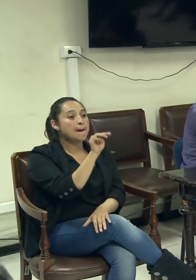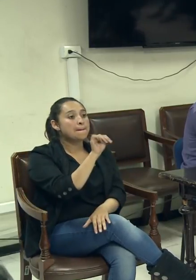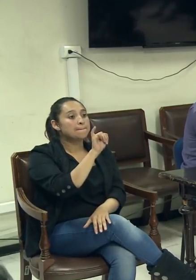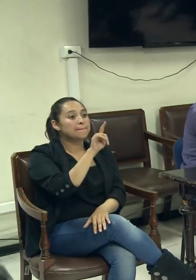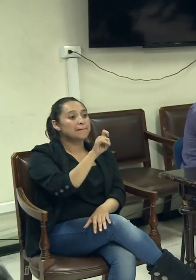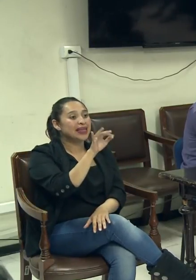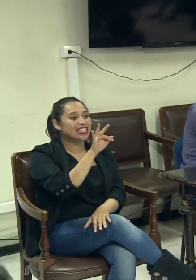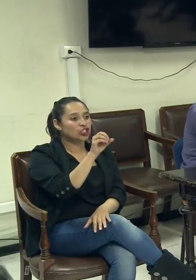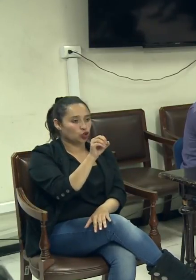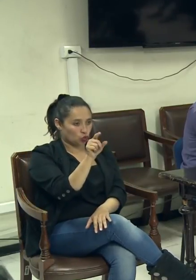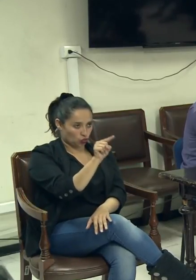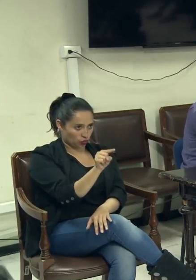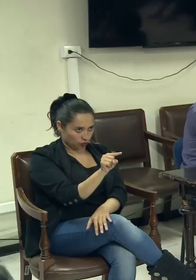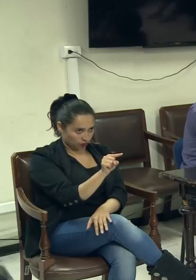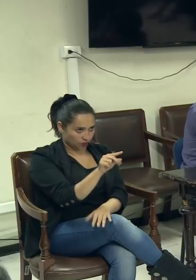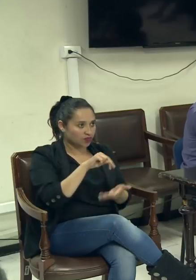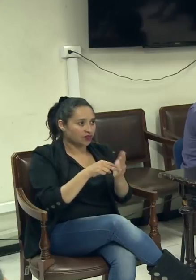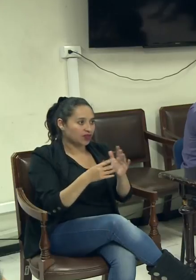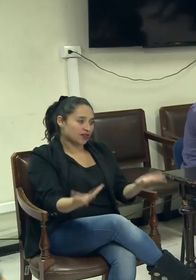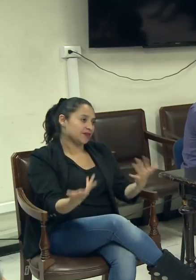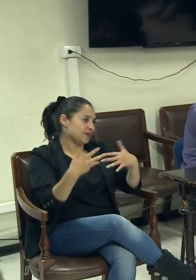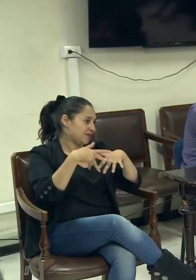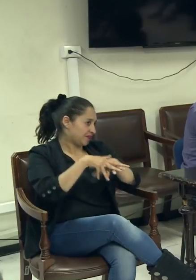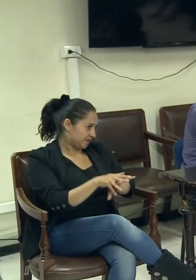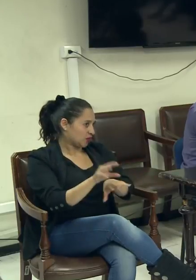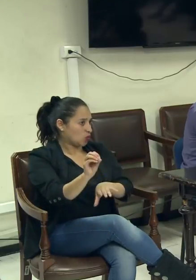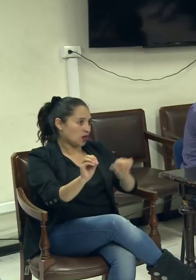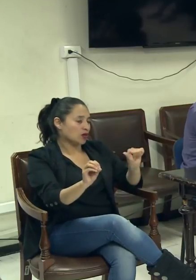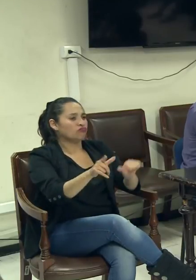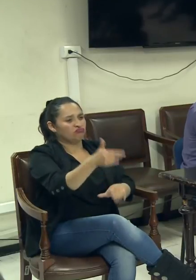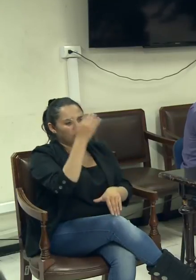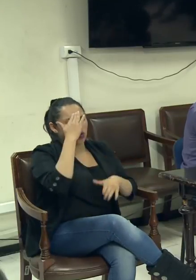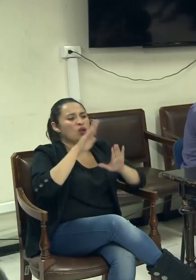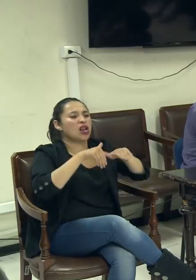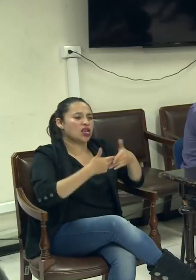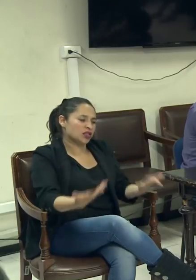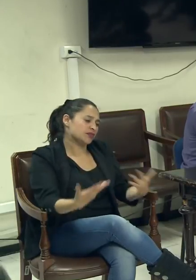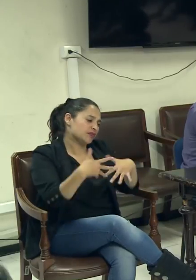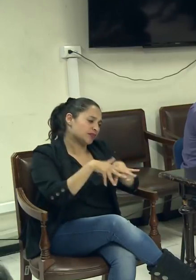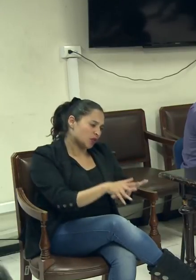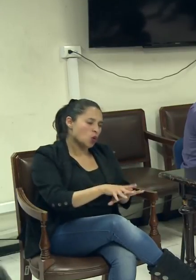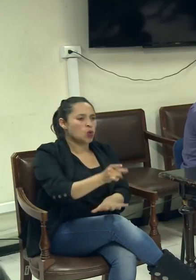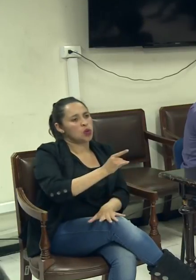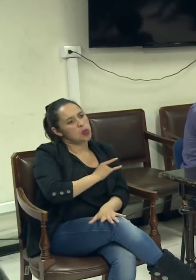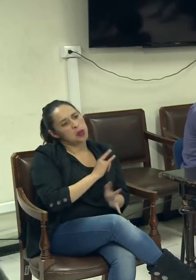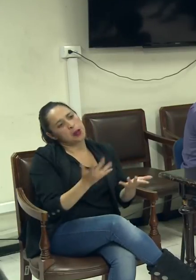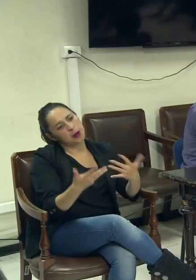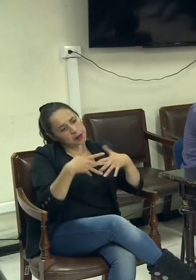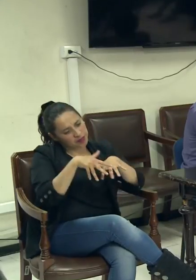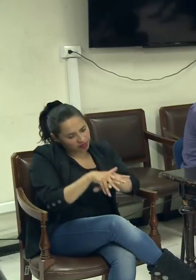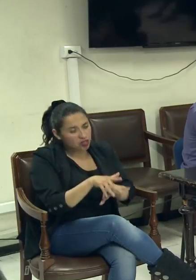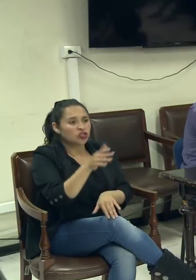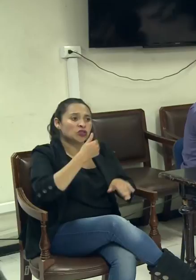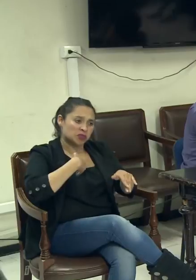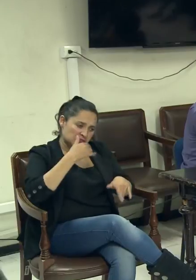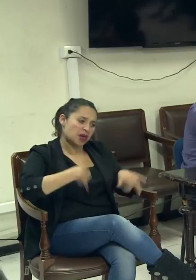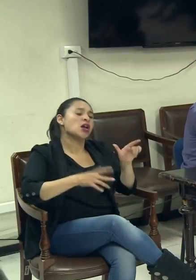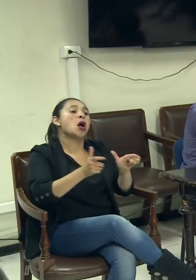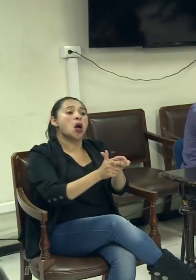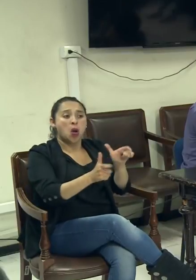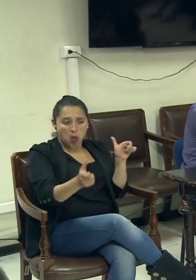las escuelas son mixtas, tengo grandes grupos de colegas que son